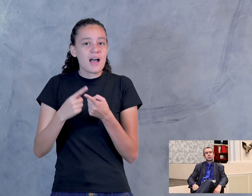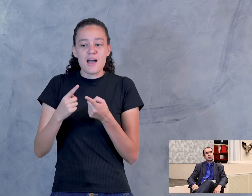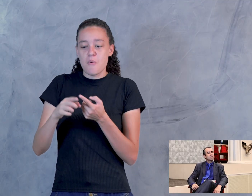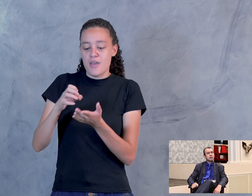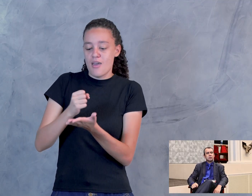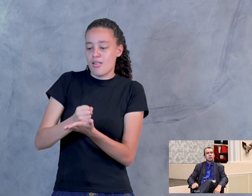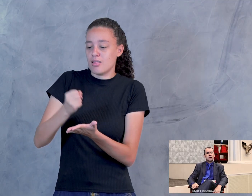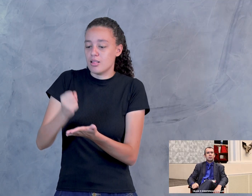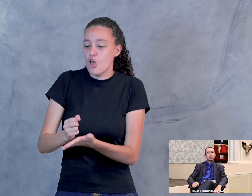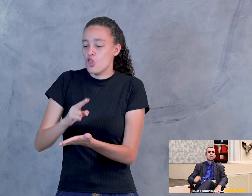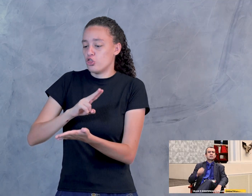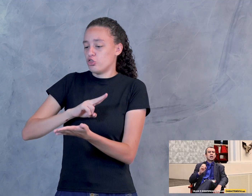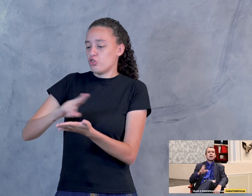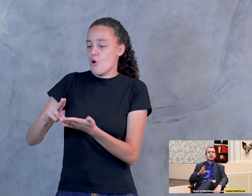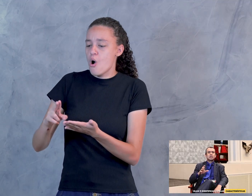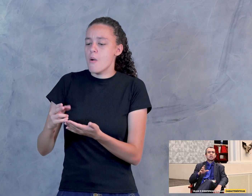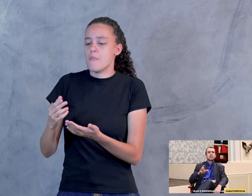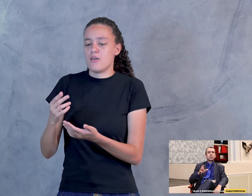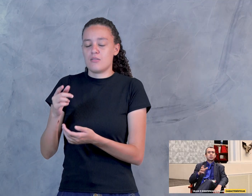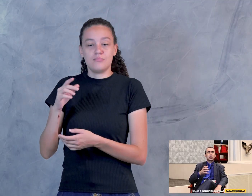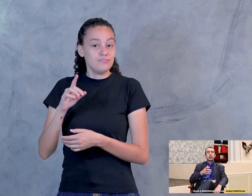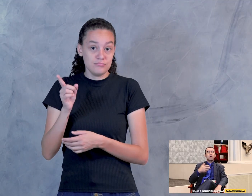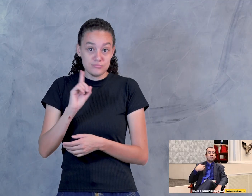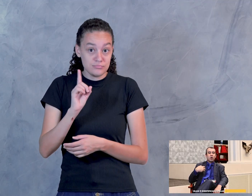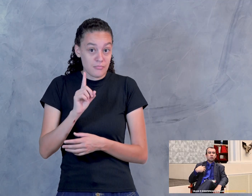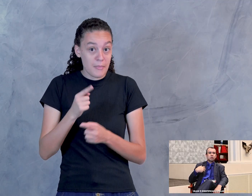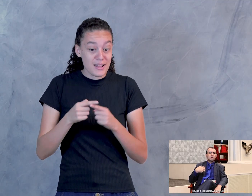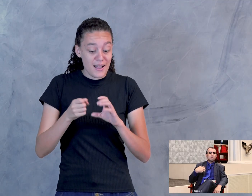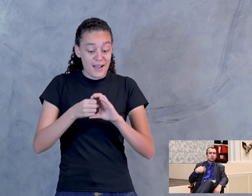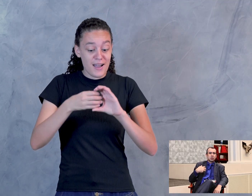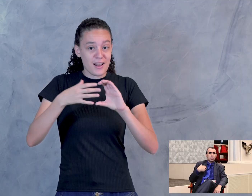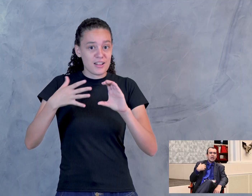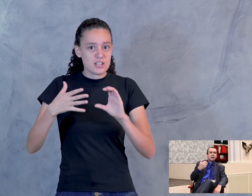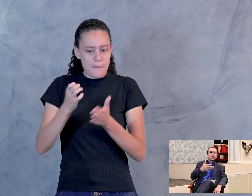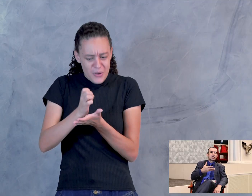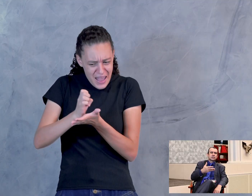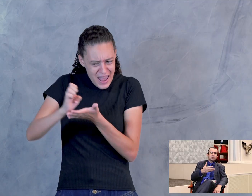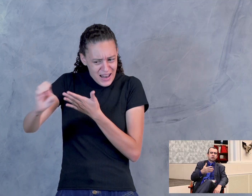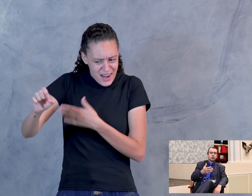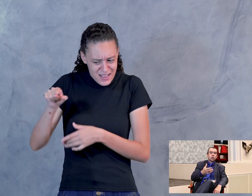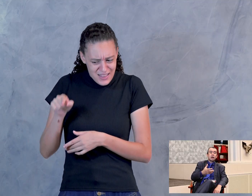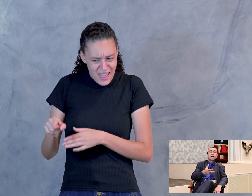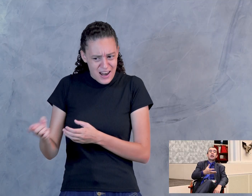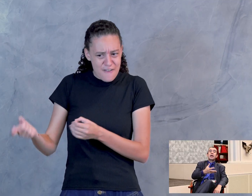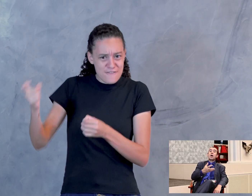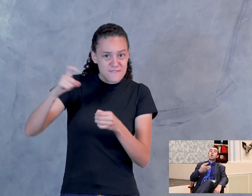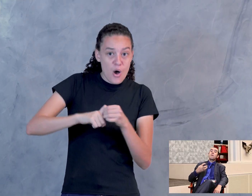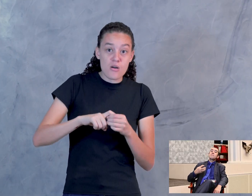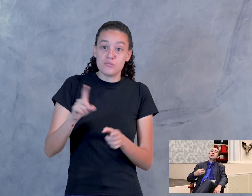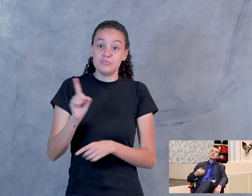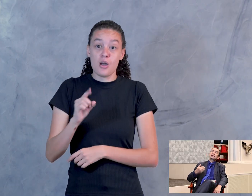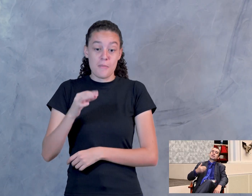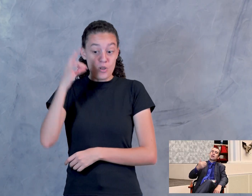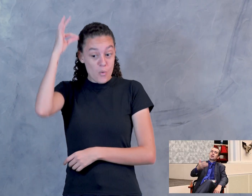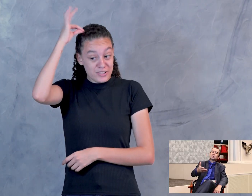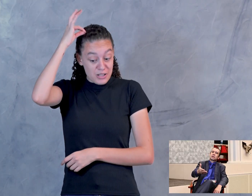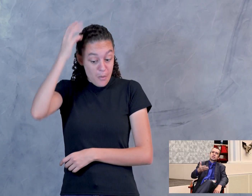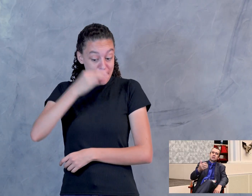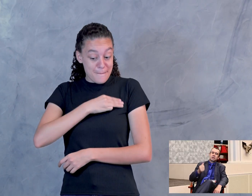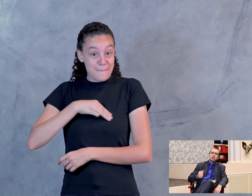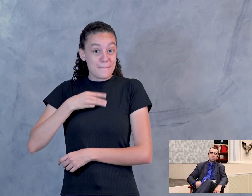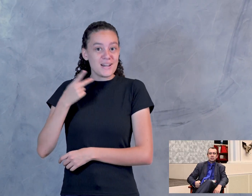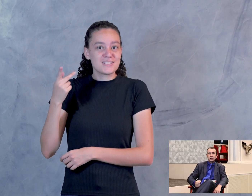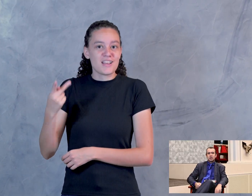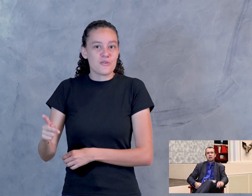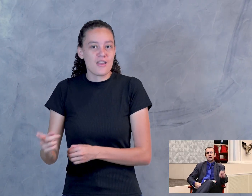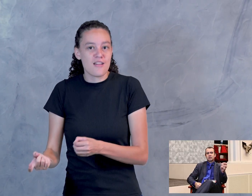de cartório? Não, pelas características, porque quem volta não é Elias a pessoa, é o ministério